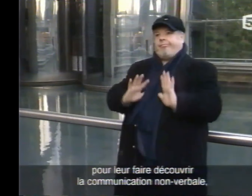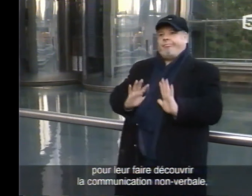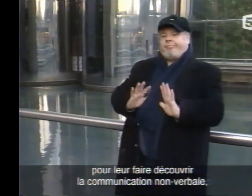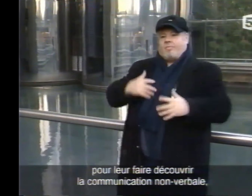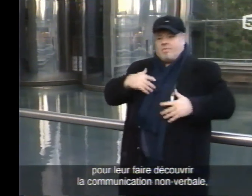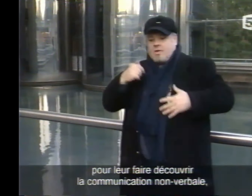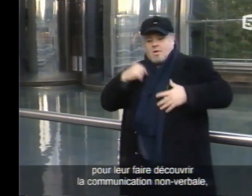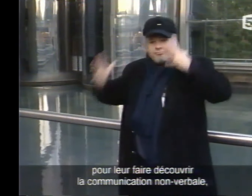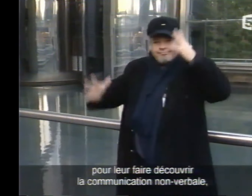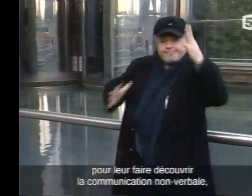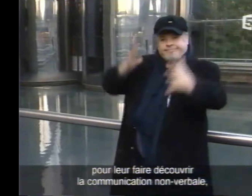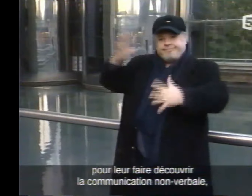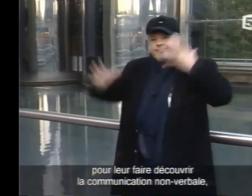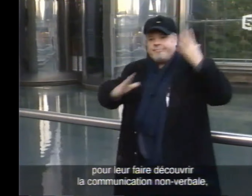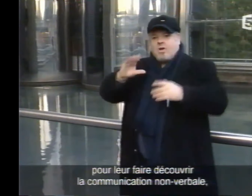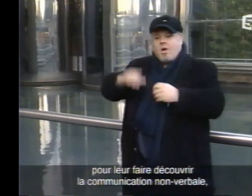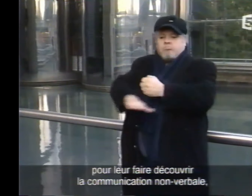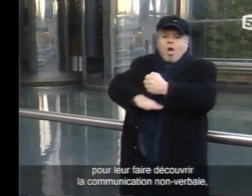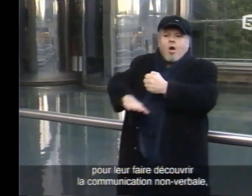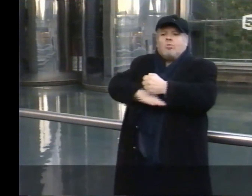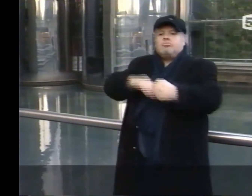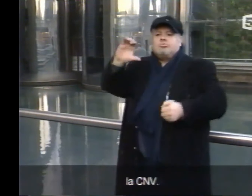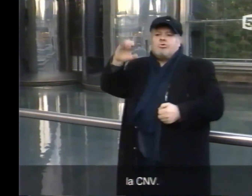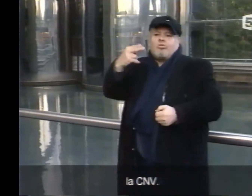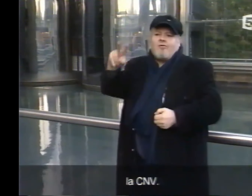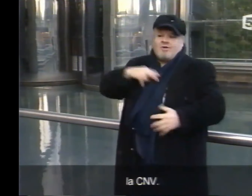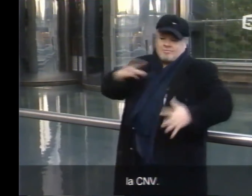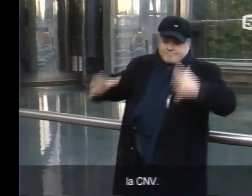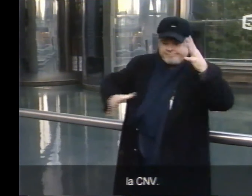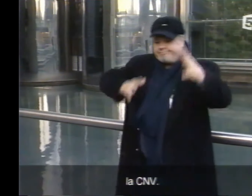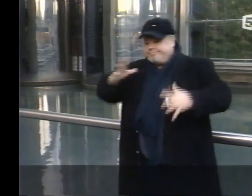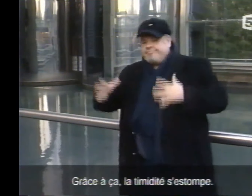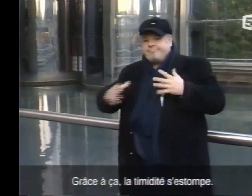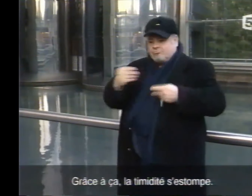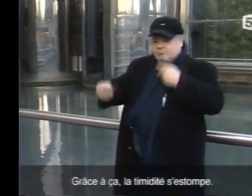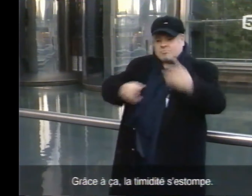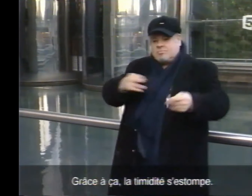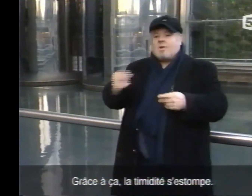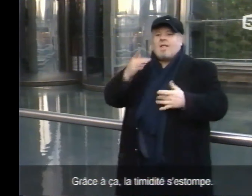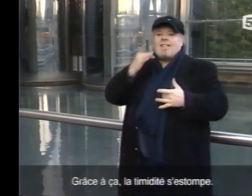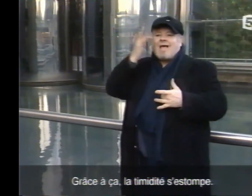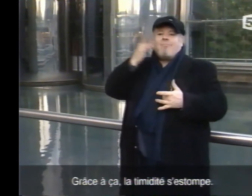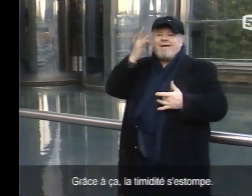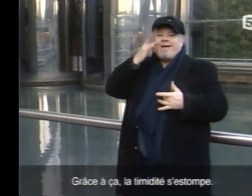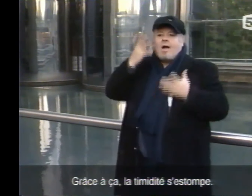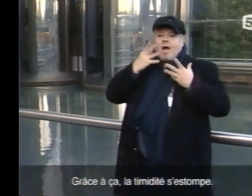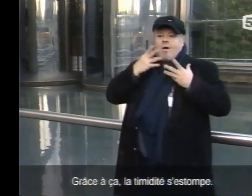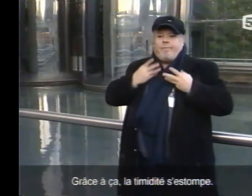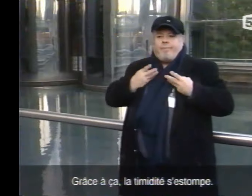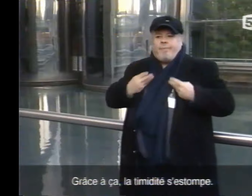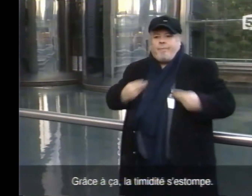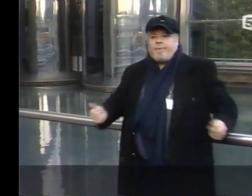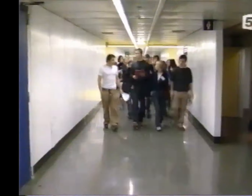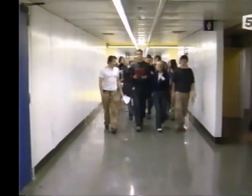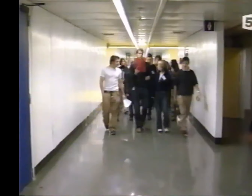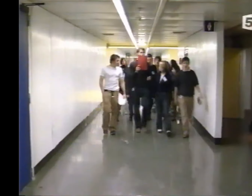la communication non-verbale, la CNV. Et grâce à ça, la timidité s'estompe.